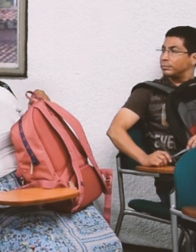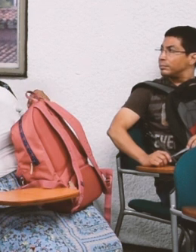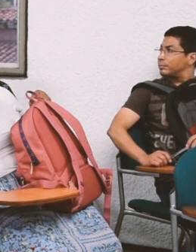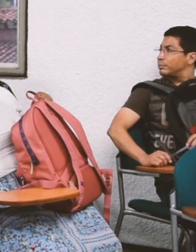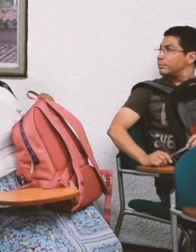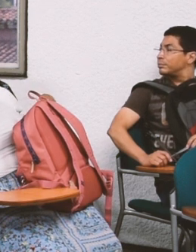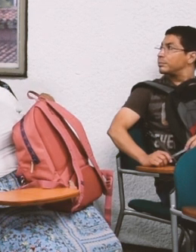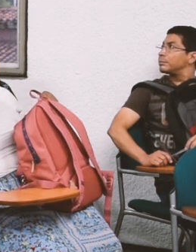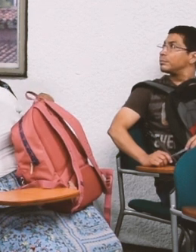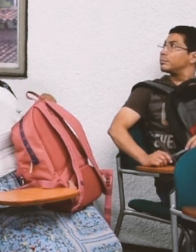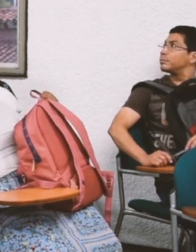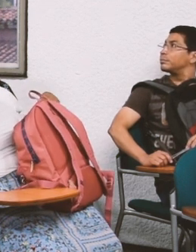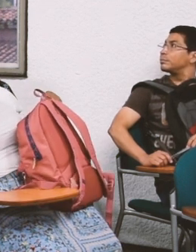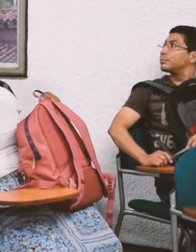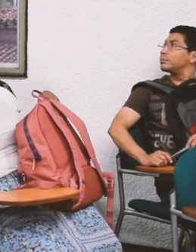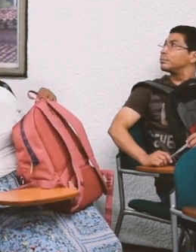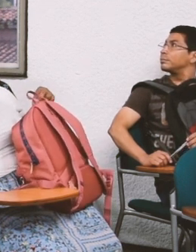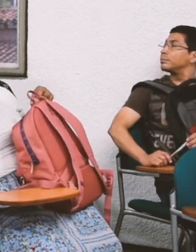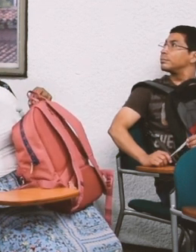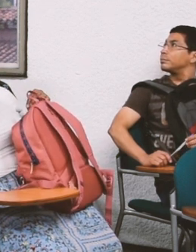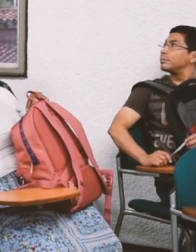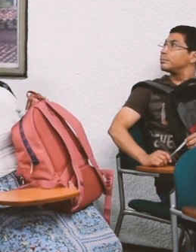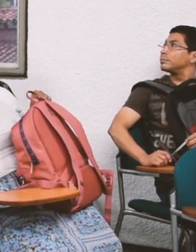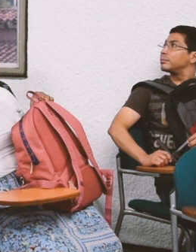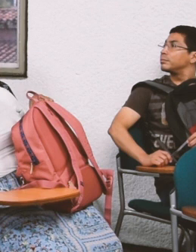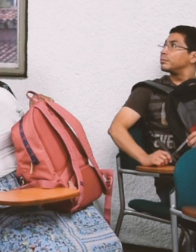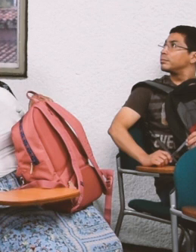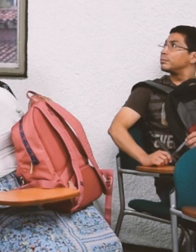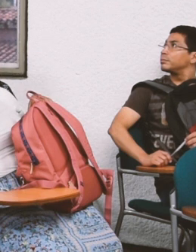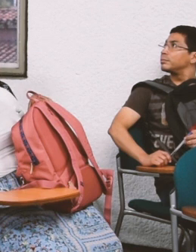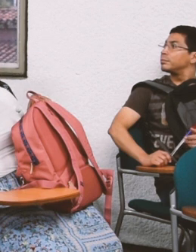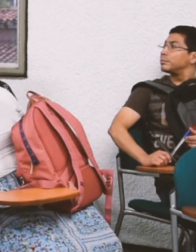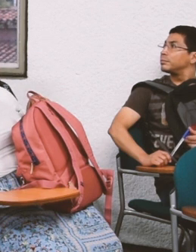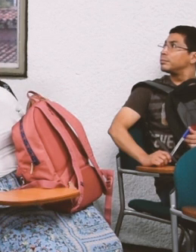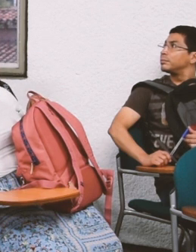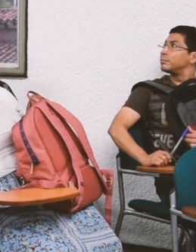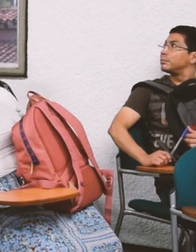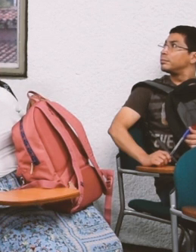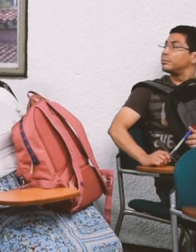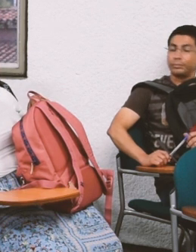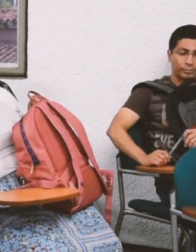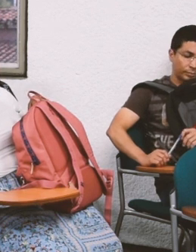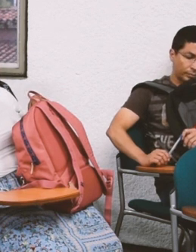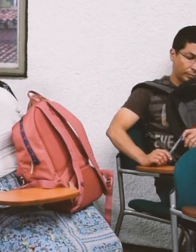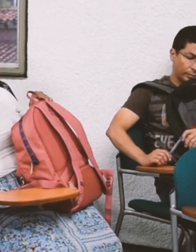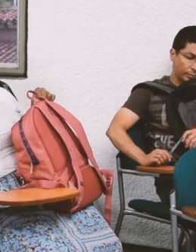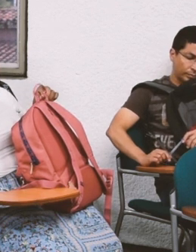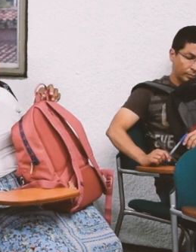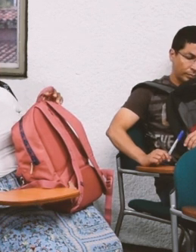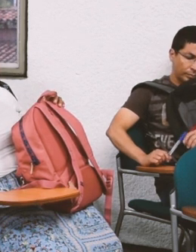que allá es a donde pues debemos apuntar, y que si bien es cierto que nos pone a tambalear el tema de si el foco